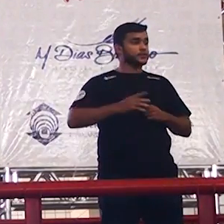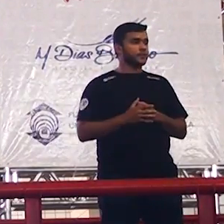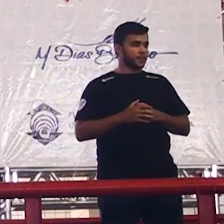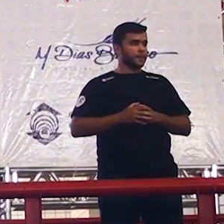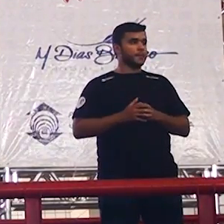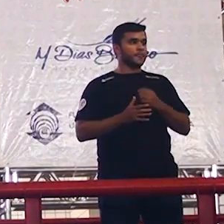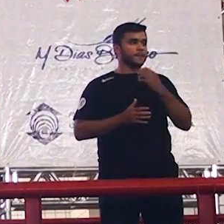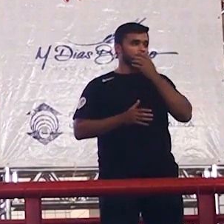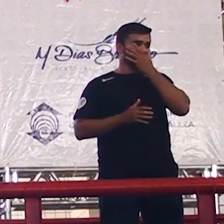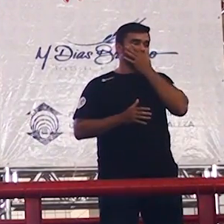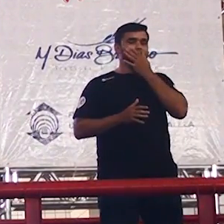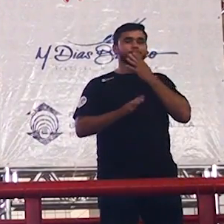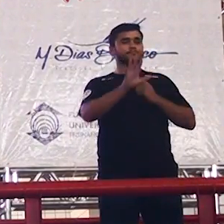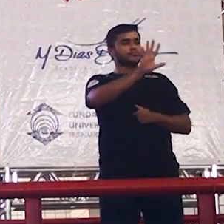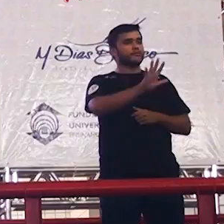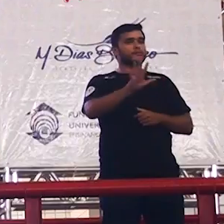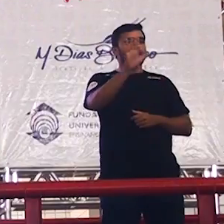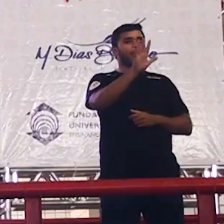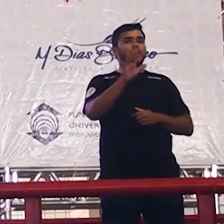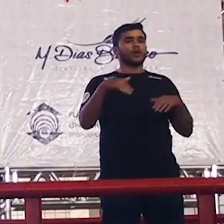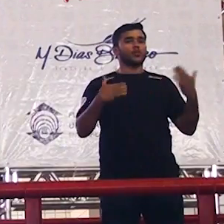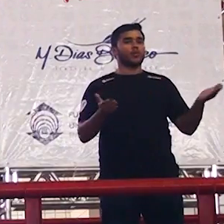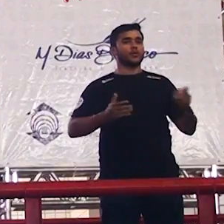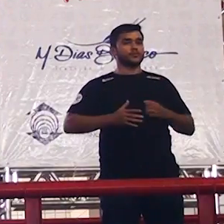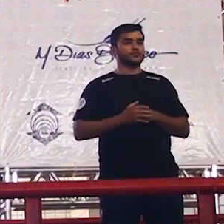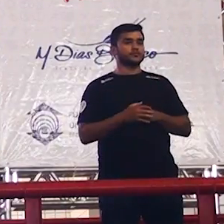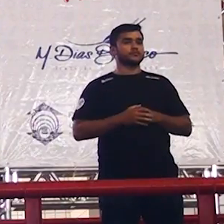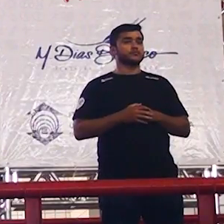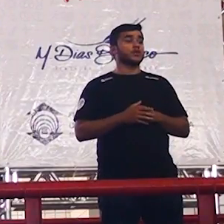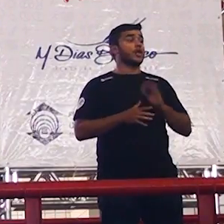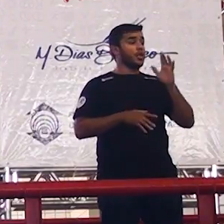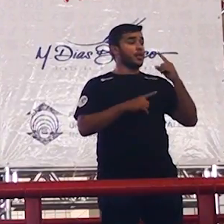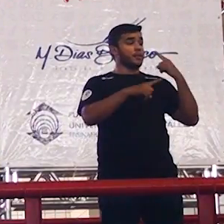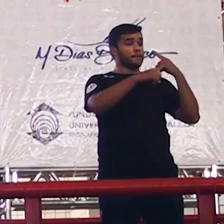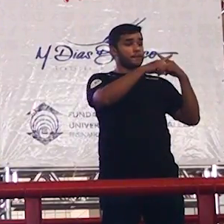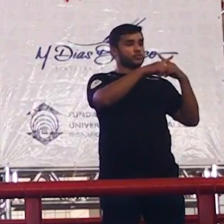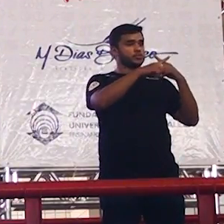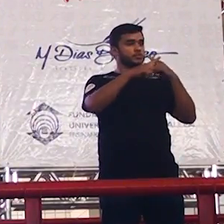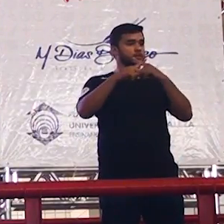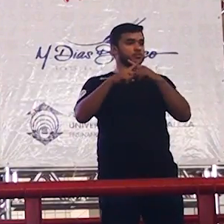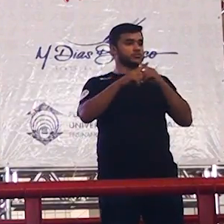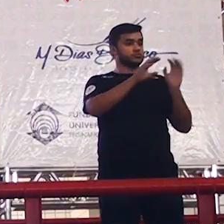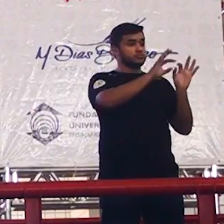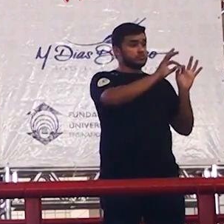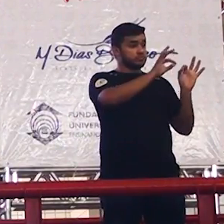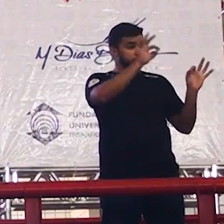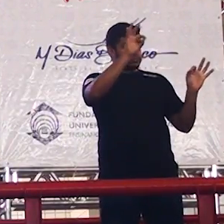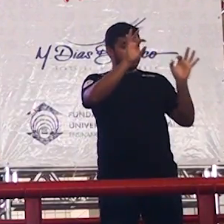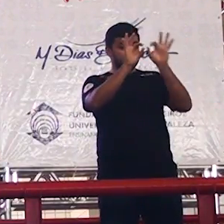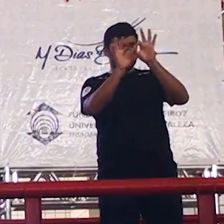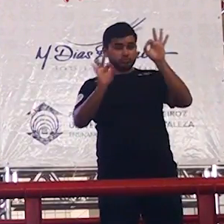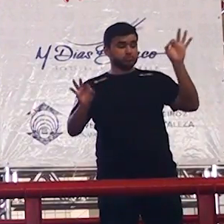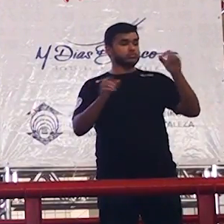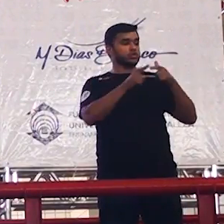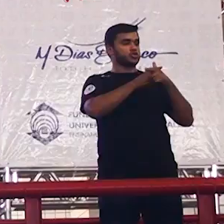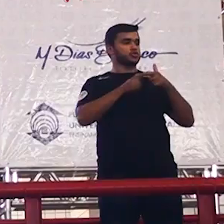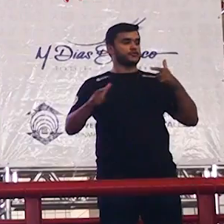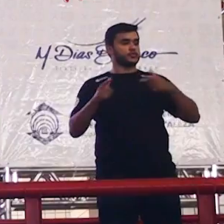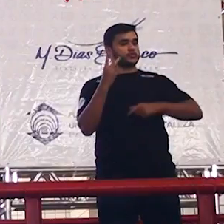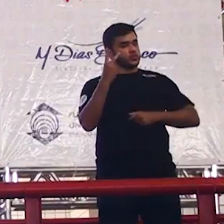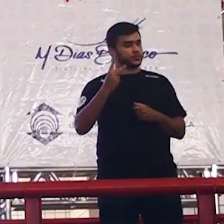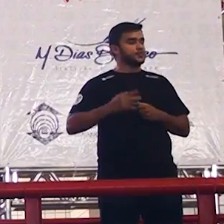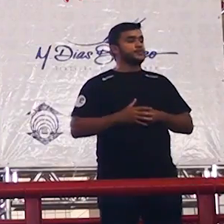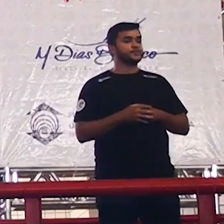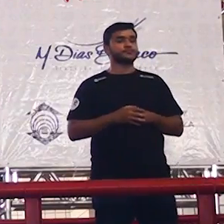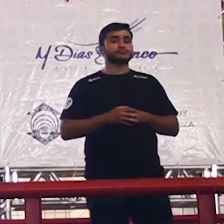a área de um losango? É a multiplicação das suas diagonais dividido por 2.